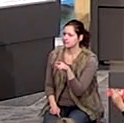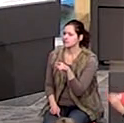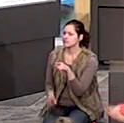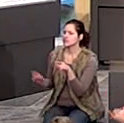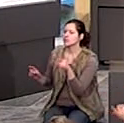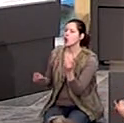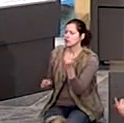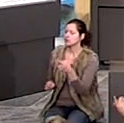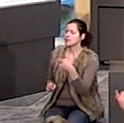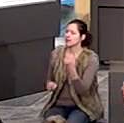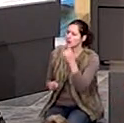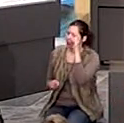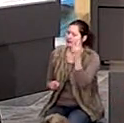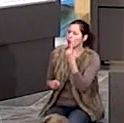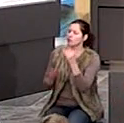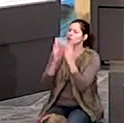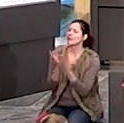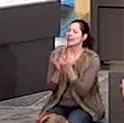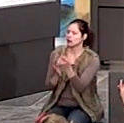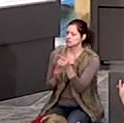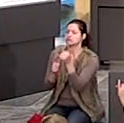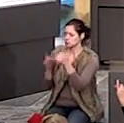Omdat je meer weet over de wereld, ja, dat is een goeie.